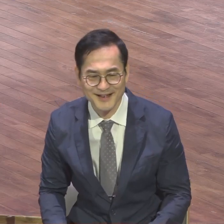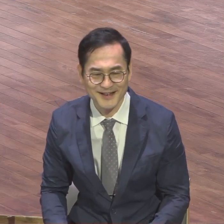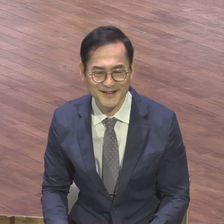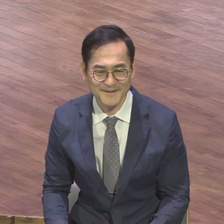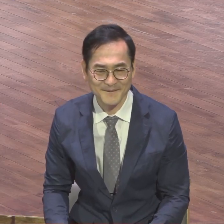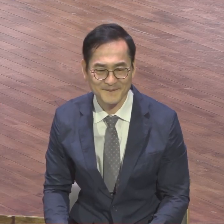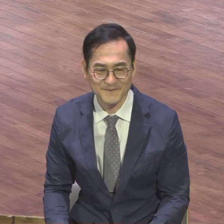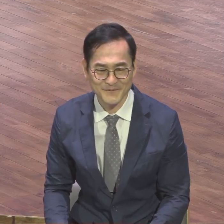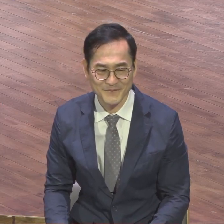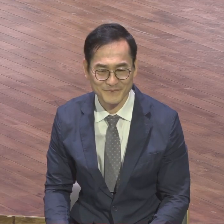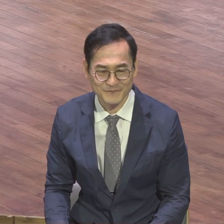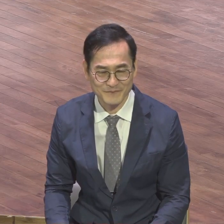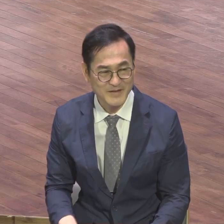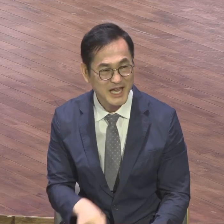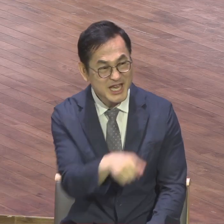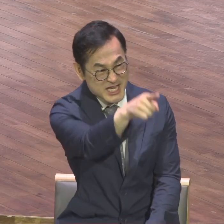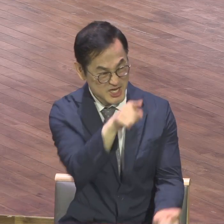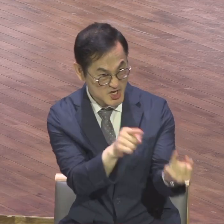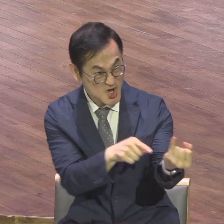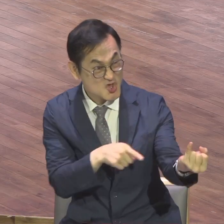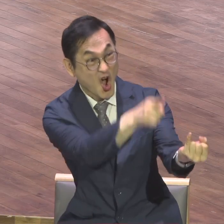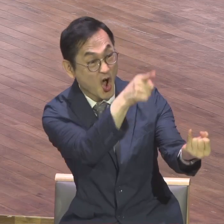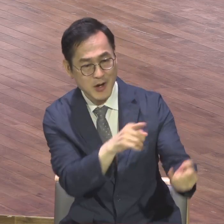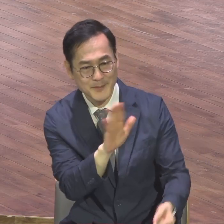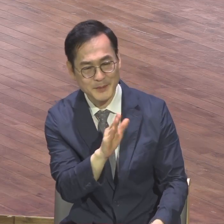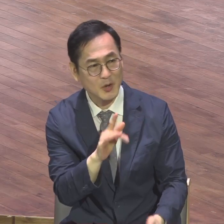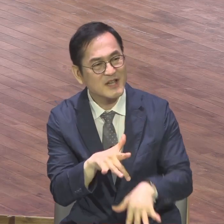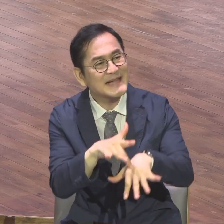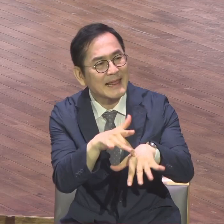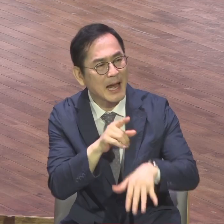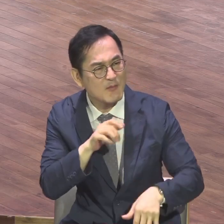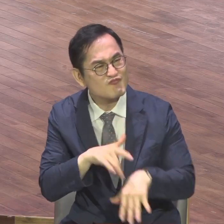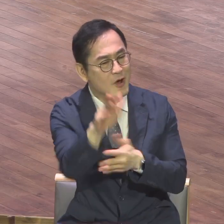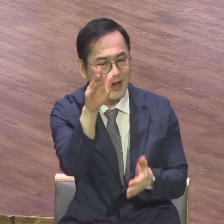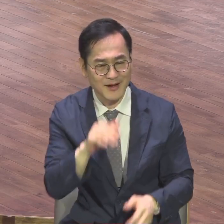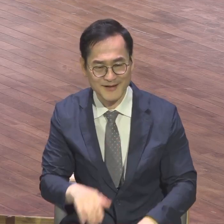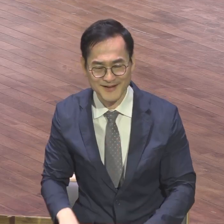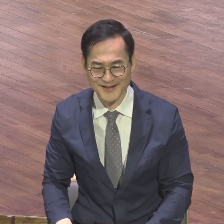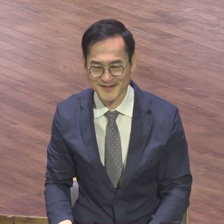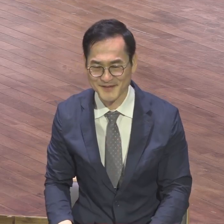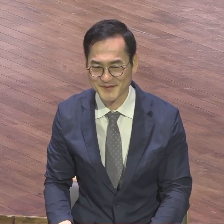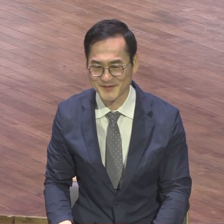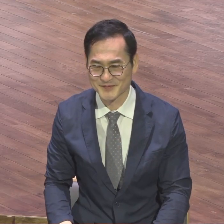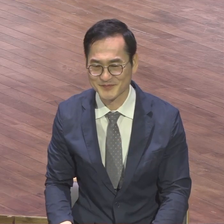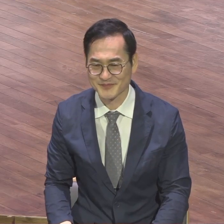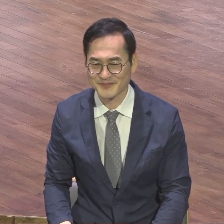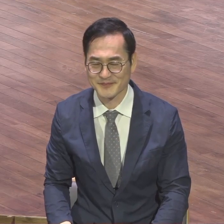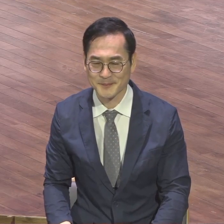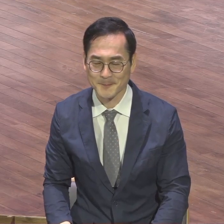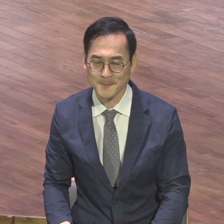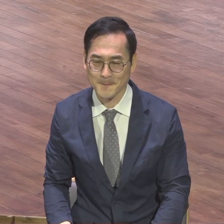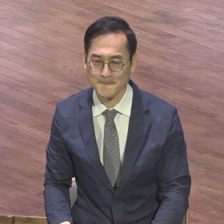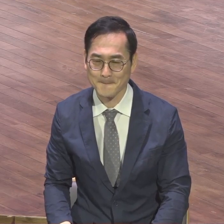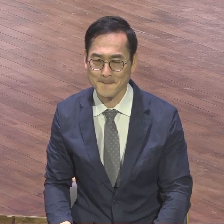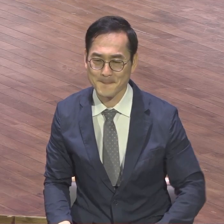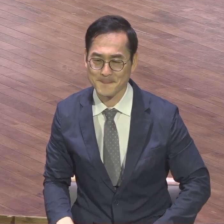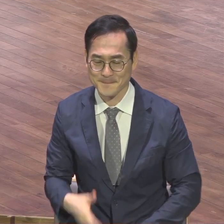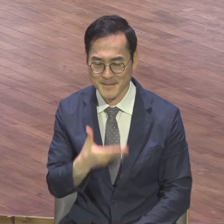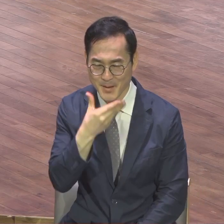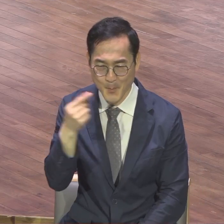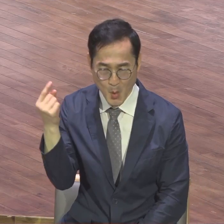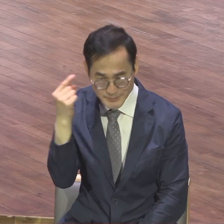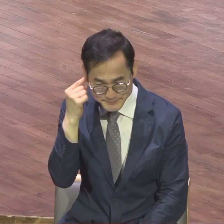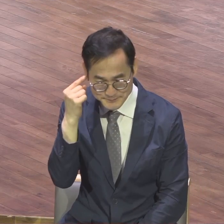영계 모드에서는 그 어떤 상황 속에서도 복음의 유익을 위한 선택과 행동을 위해서 하나님 나라 확장해